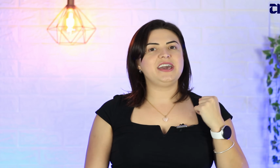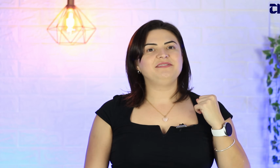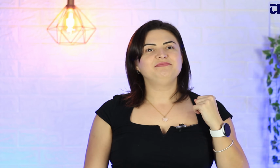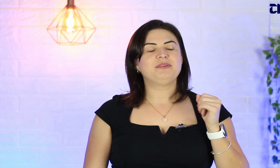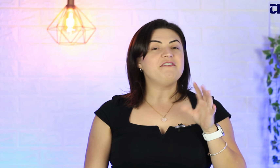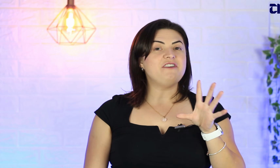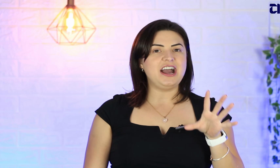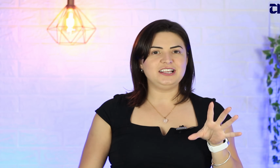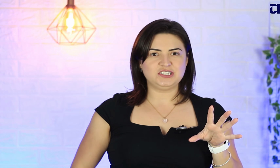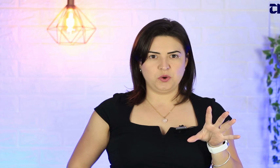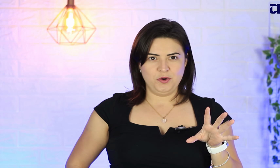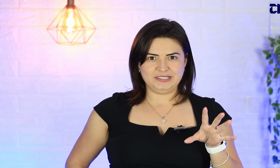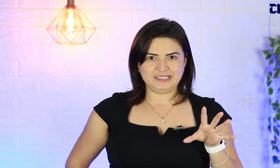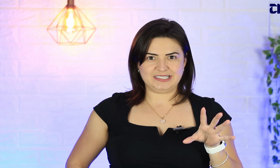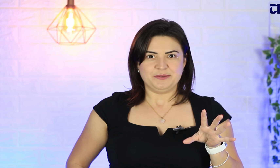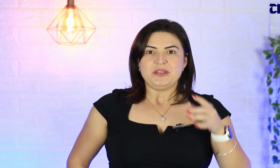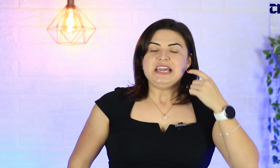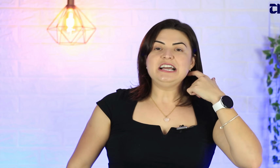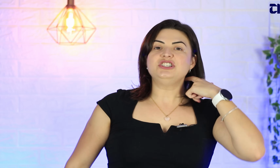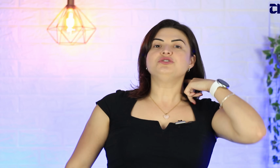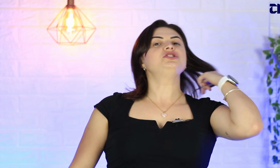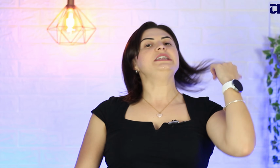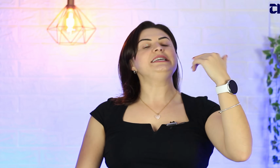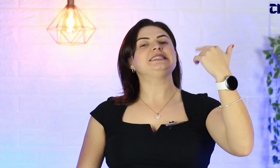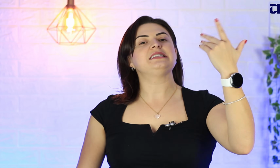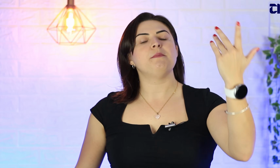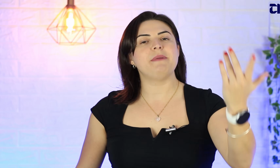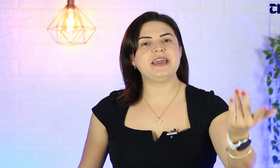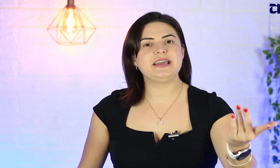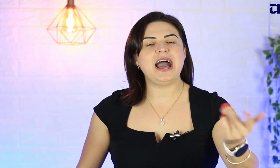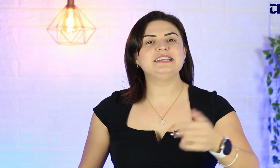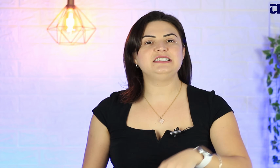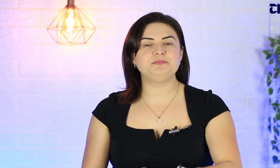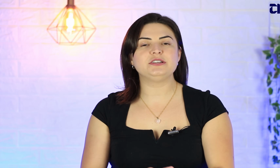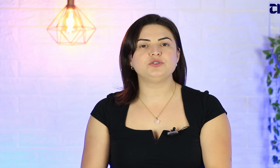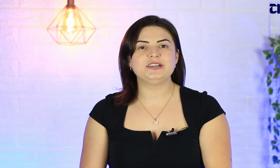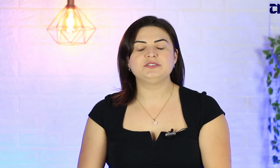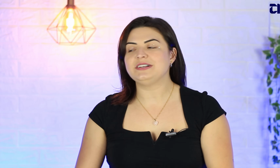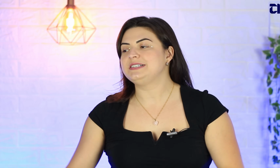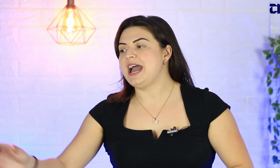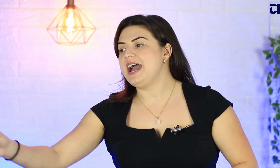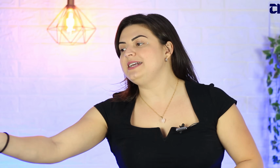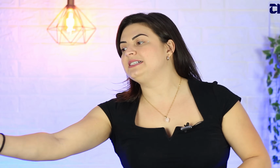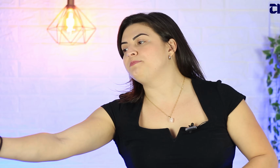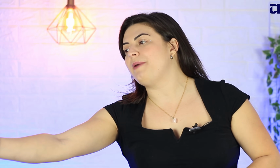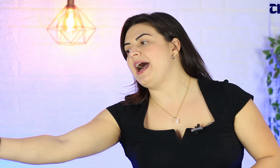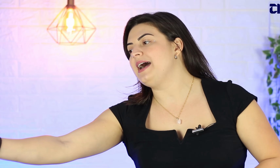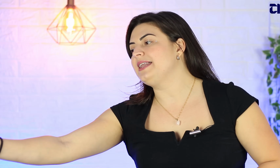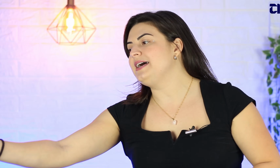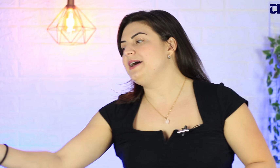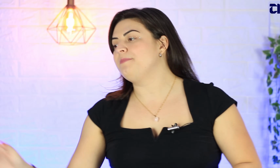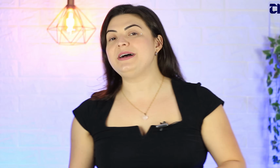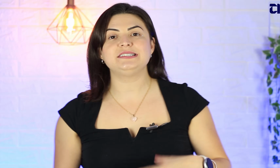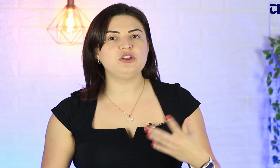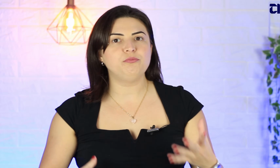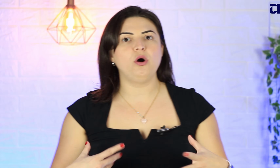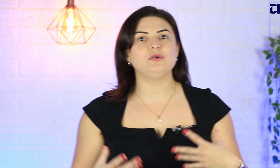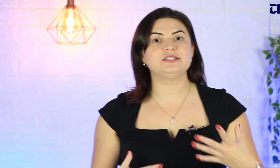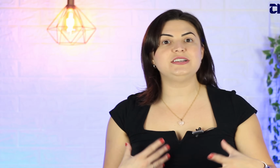para várias coisas. E a gente utiliza também as expressões faciais para passar um pouco, às